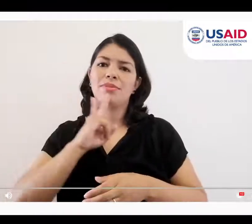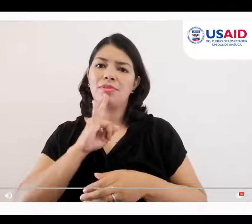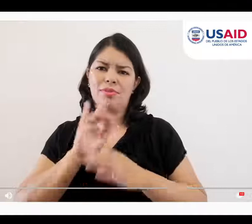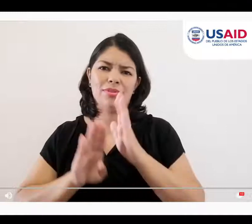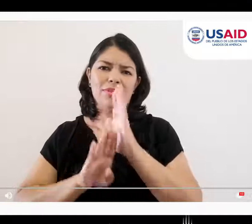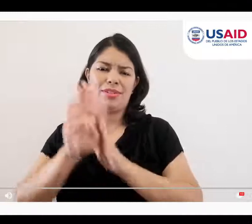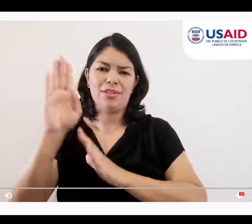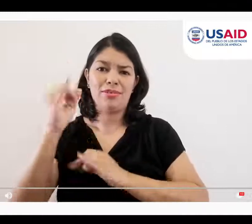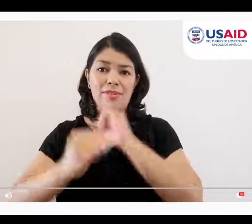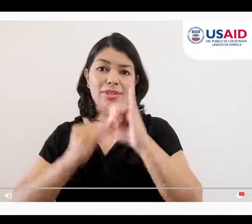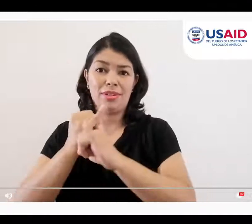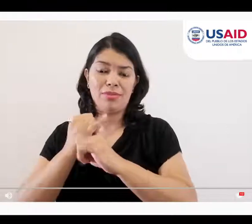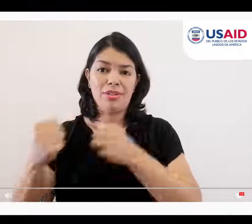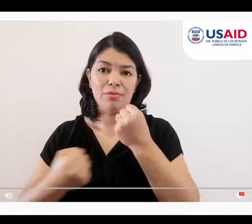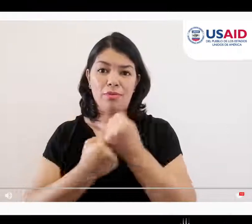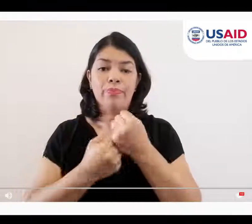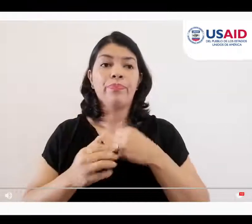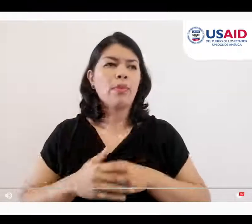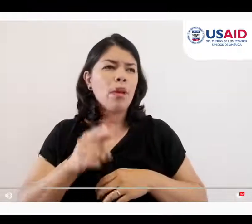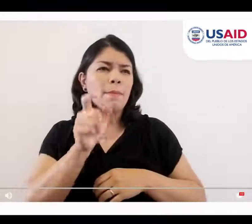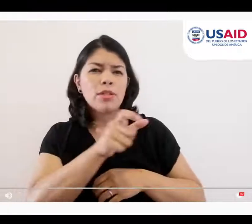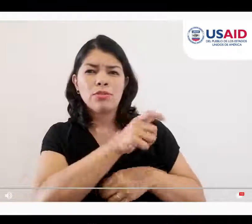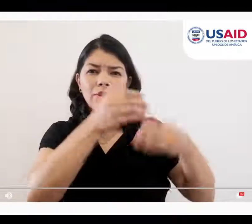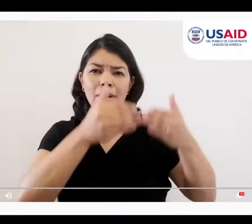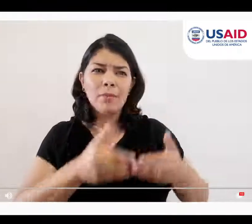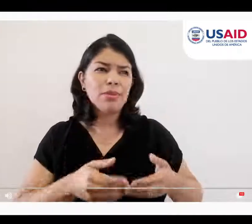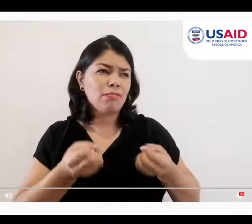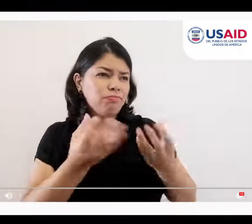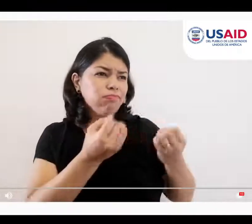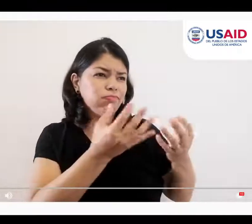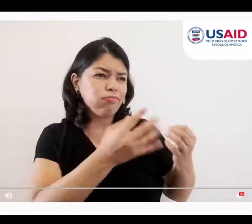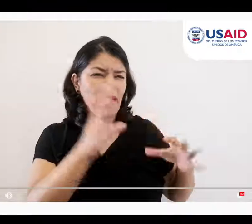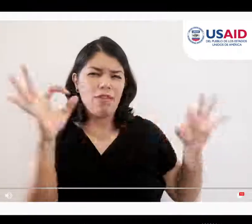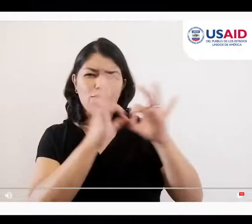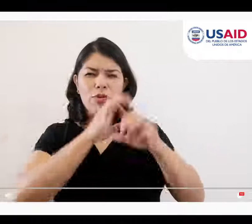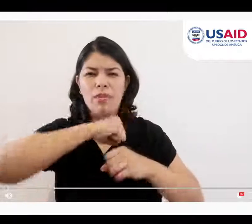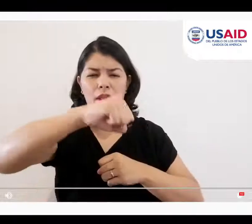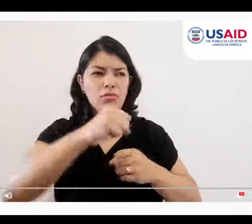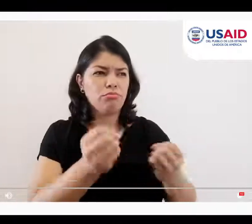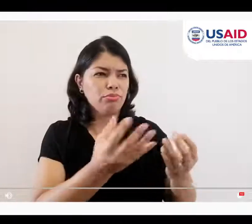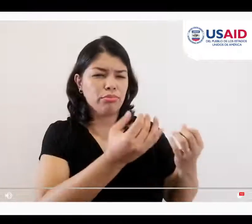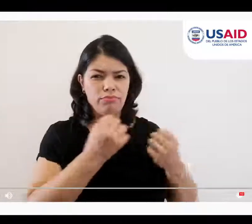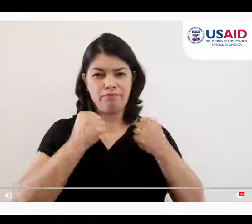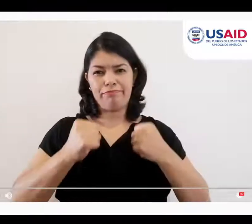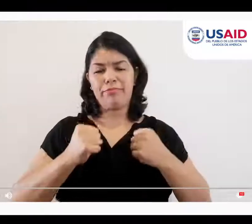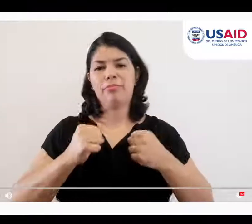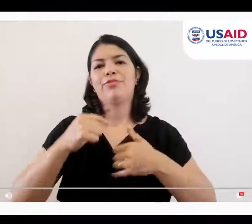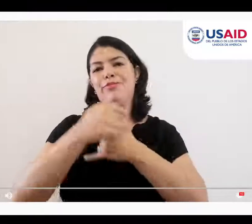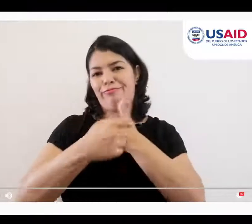USAID, está empoderando mediante un enfoque de derechos a las personas con discapacidad en diferentes territorios de Colombia.